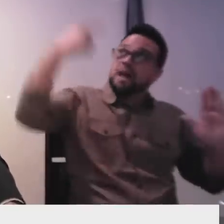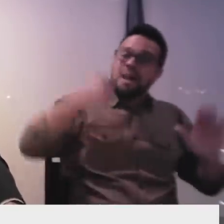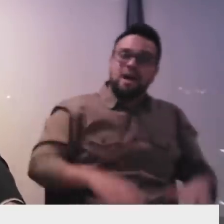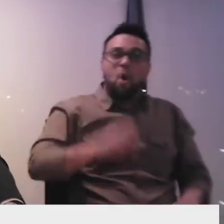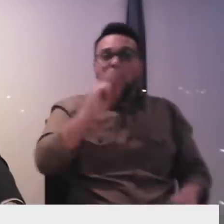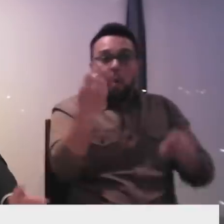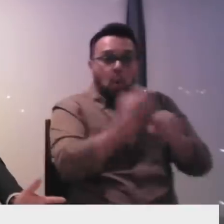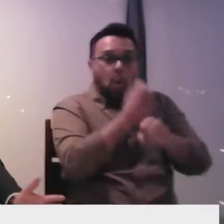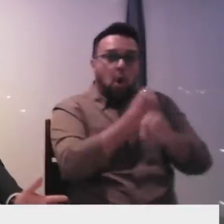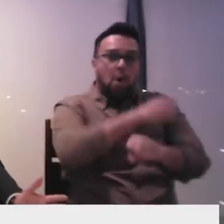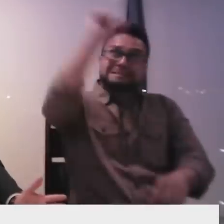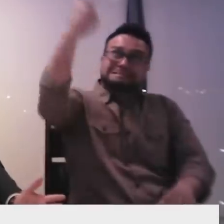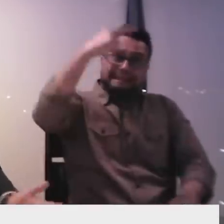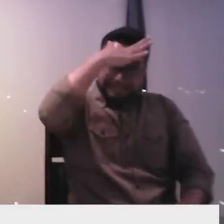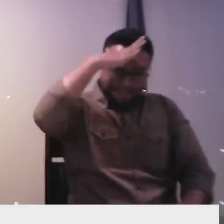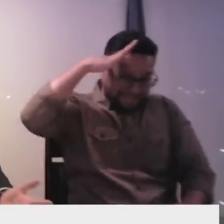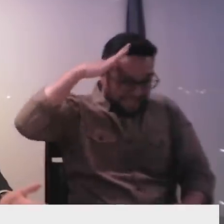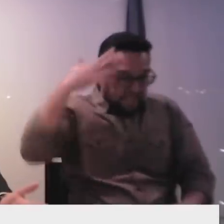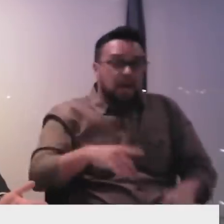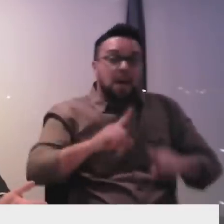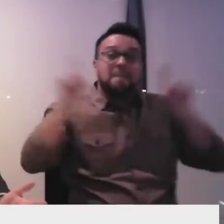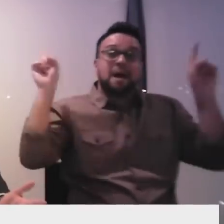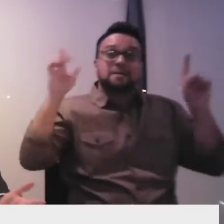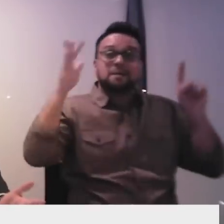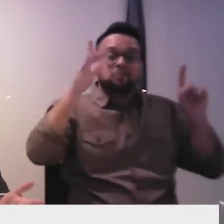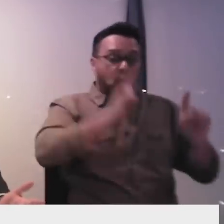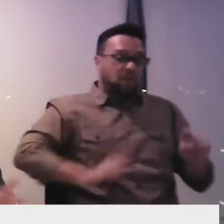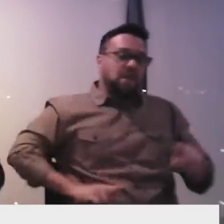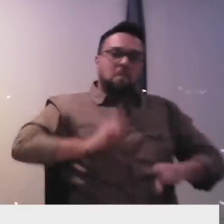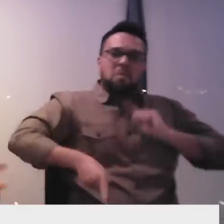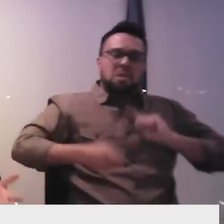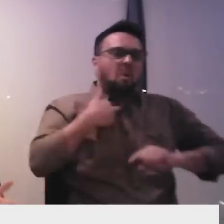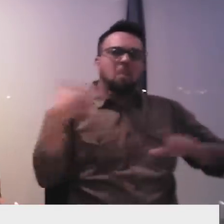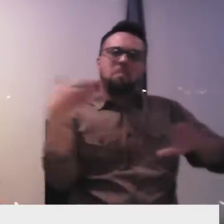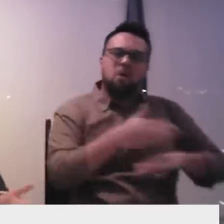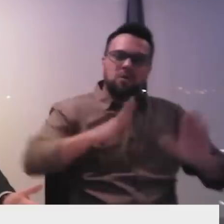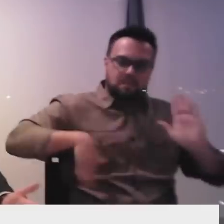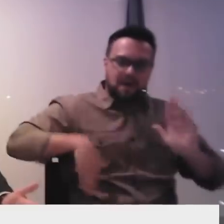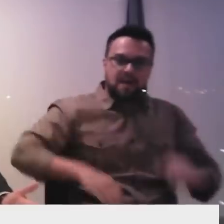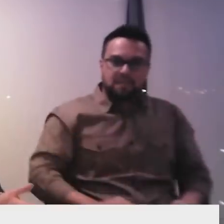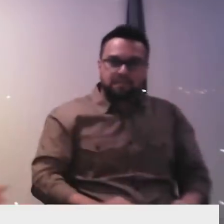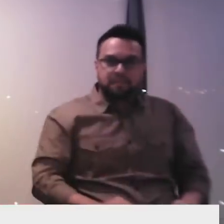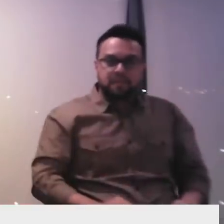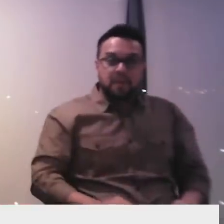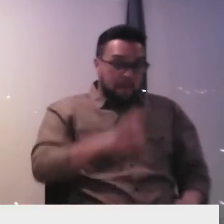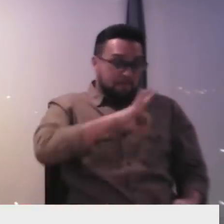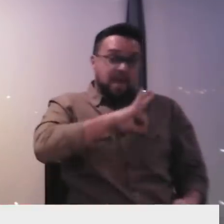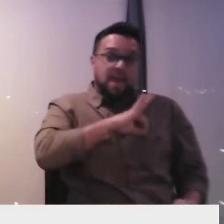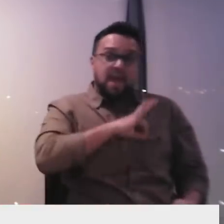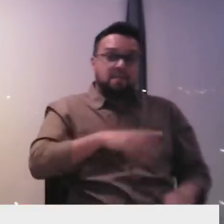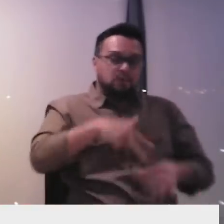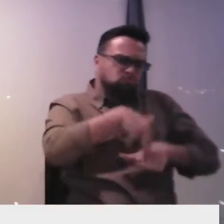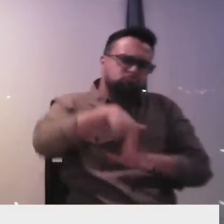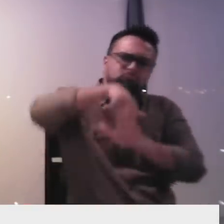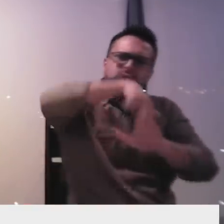camisa. Muitos governadores proibiram o cara de ir na praia. Botou a polícia militar para caçar surfista. Está o cara sozinho